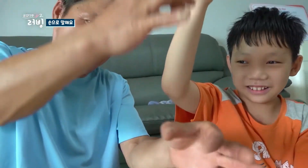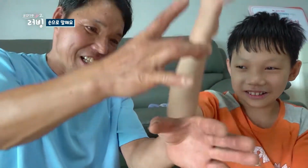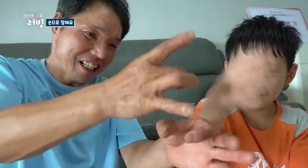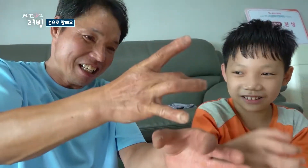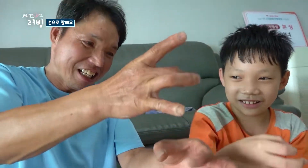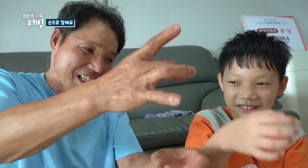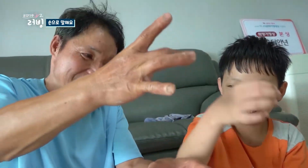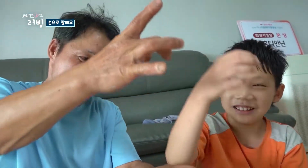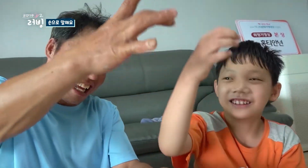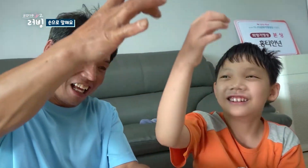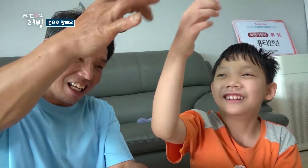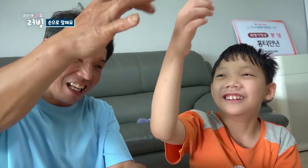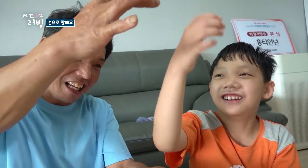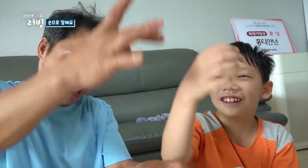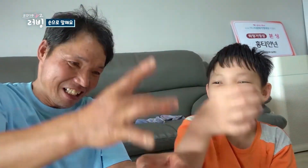손가락만 있으면 못 할 말이 없어요.